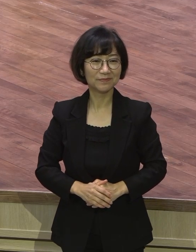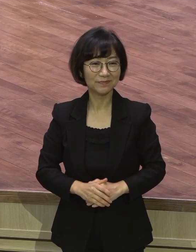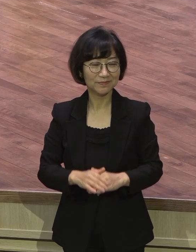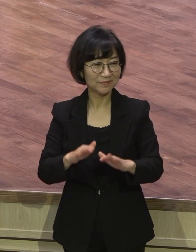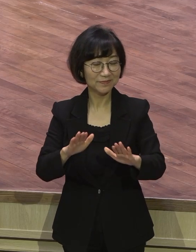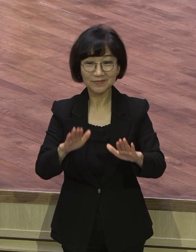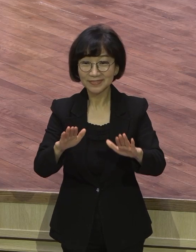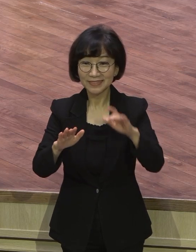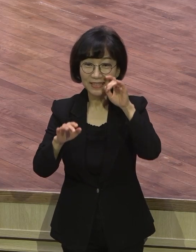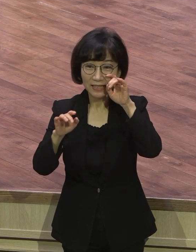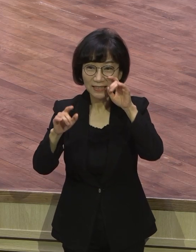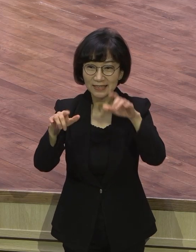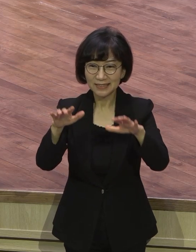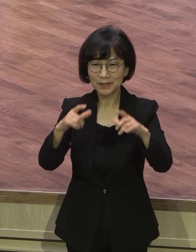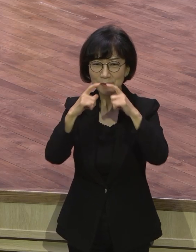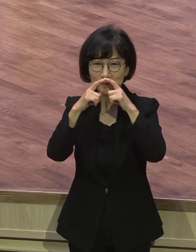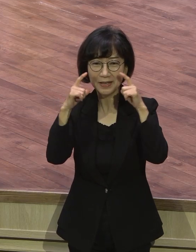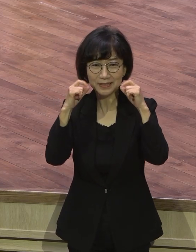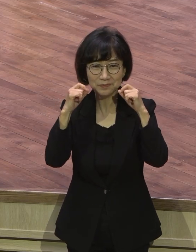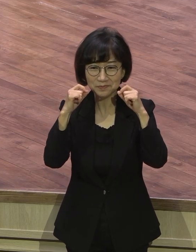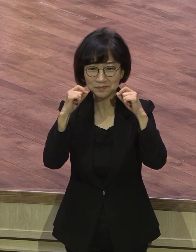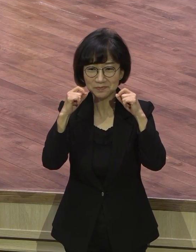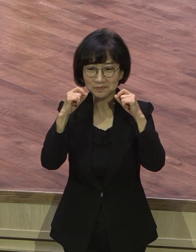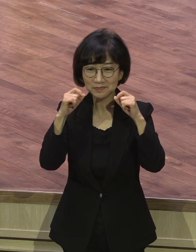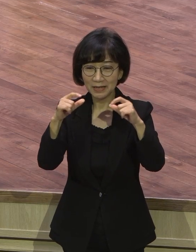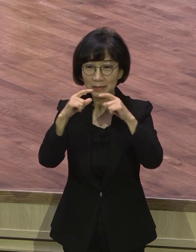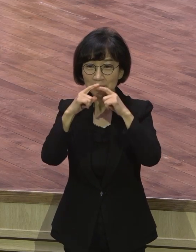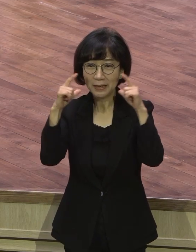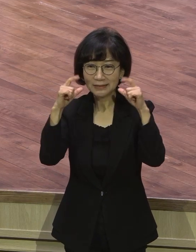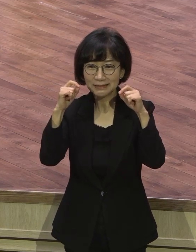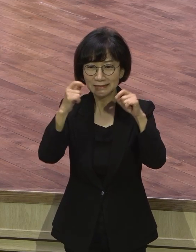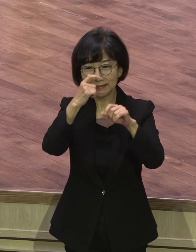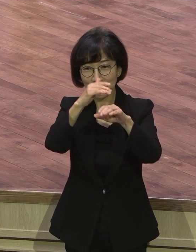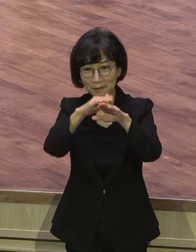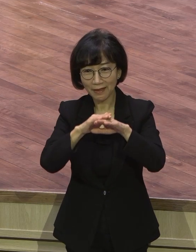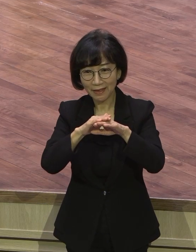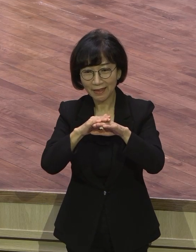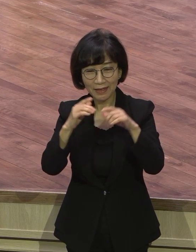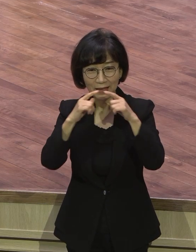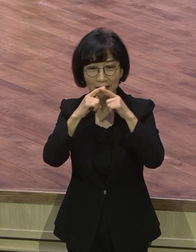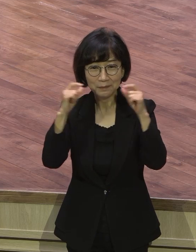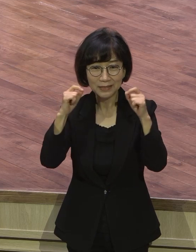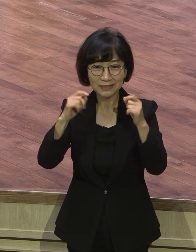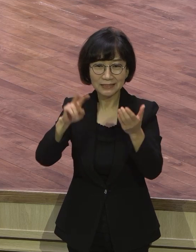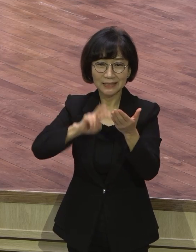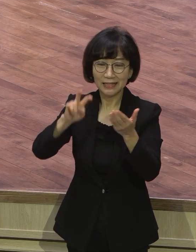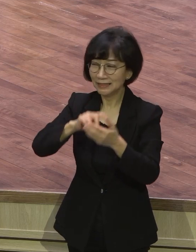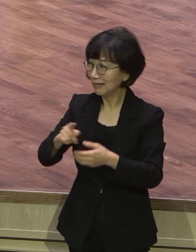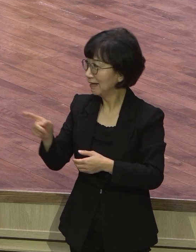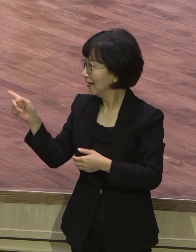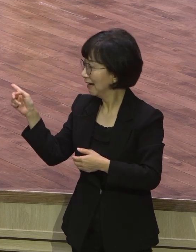마스크 끼고 찬양하고 마스크 끼고 예배 드리는 이런 모습이 내 평생 처음 보니까